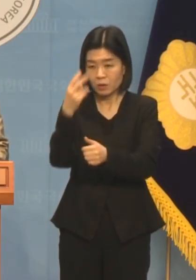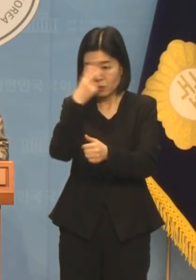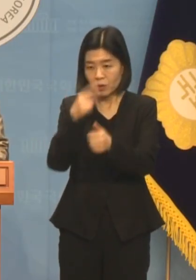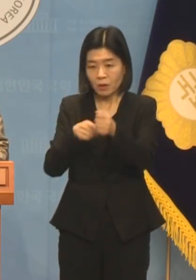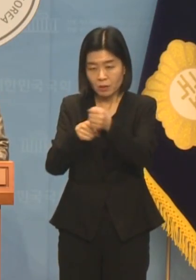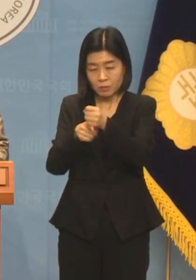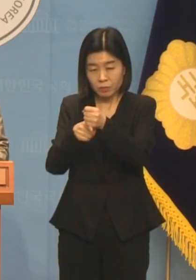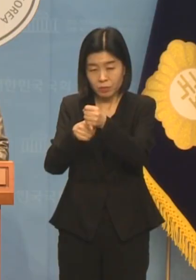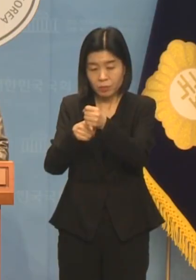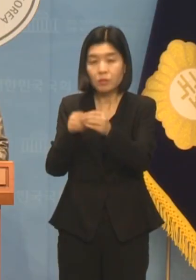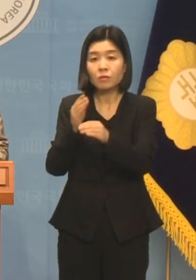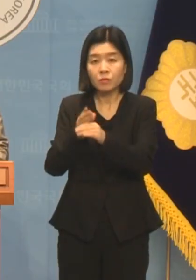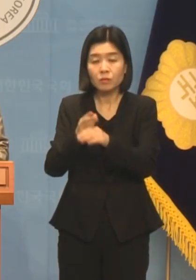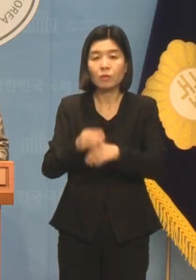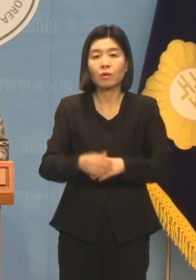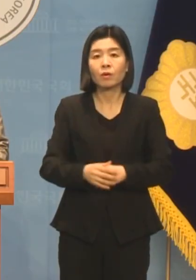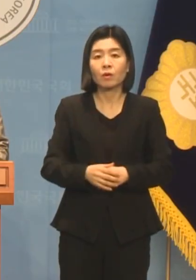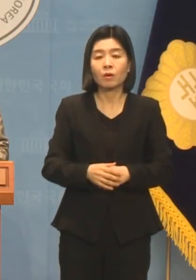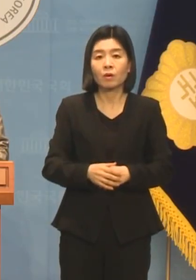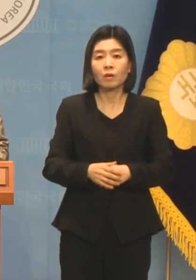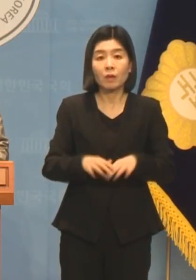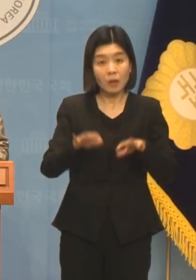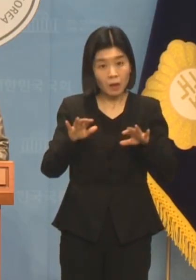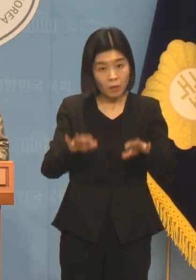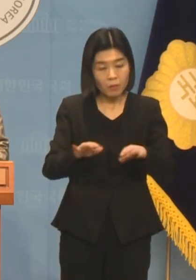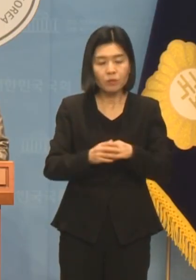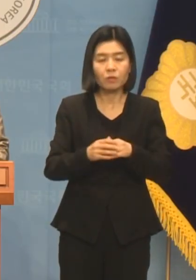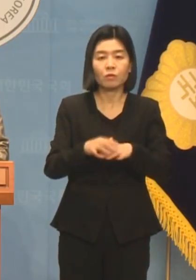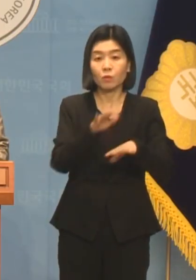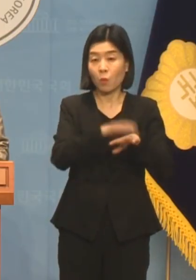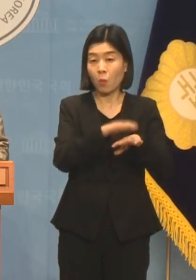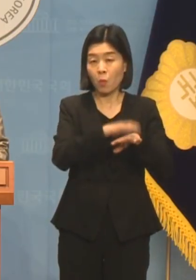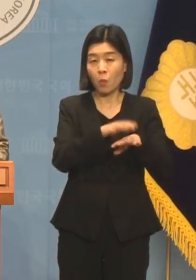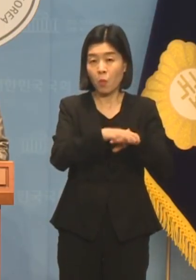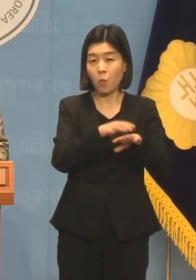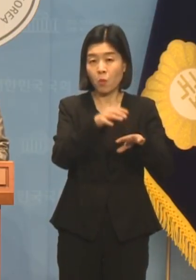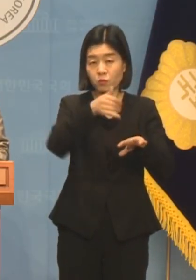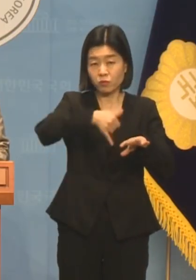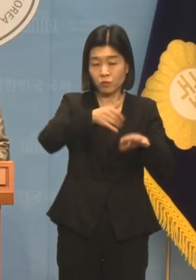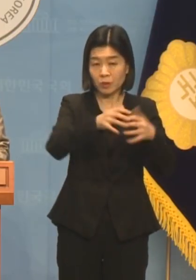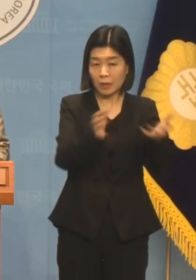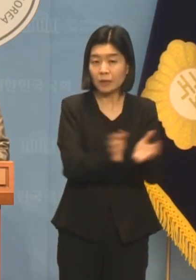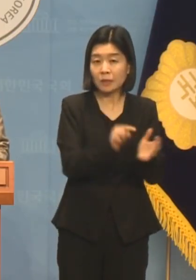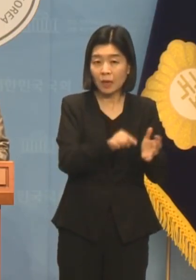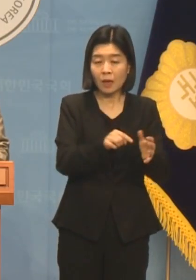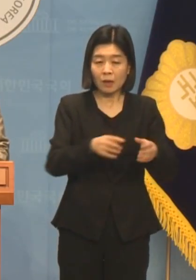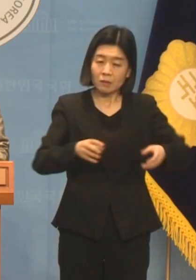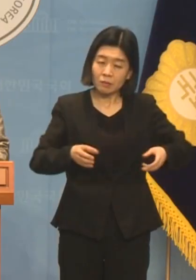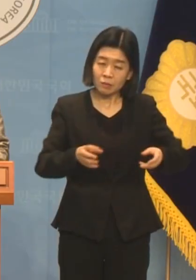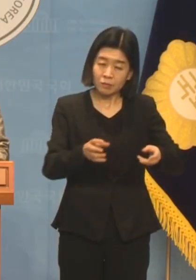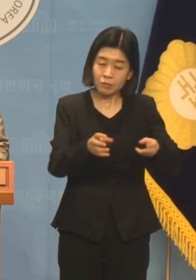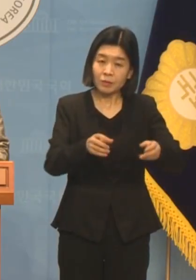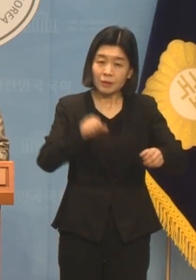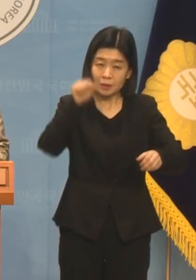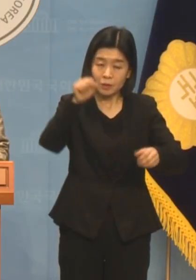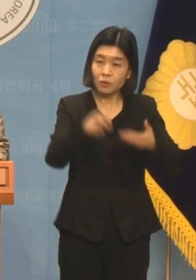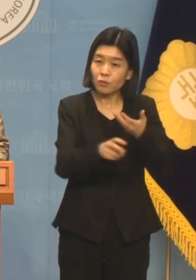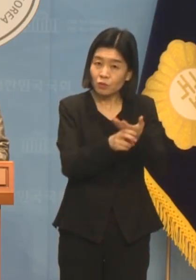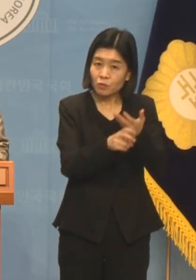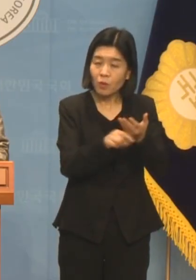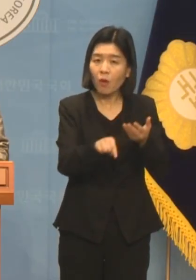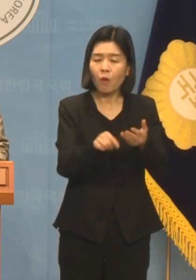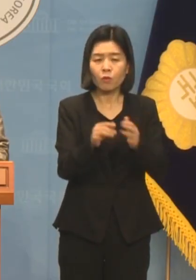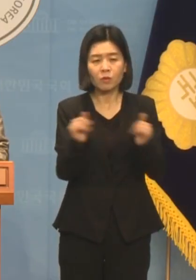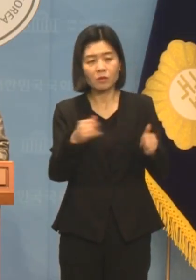있습니다. 그런데 이번 농민단체의 불법 트랙터 시위는 많은 국민들을 불안케 하고 또